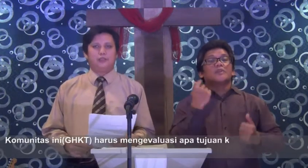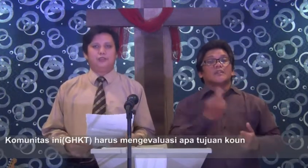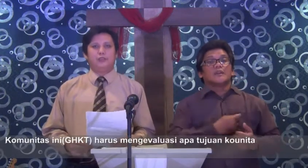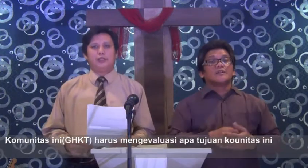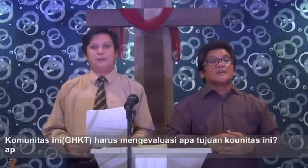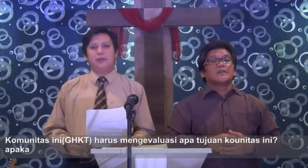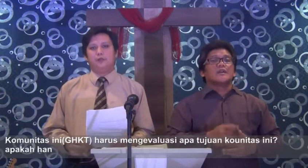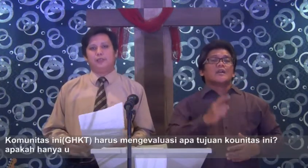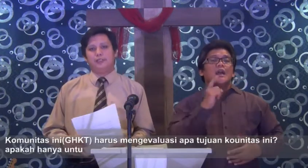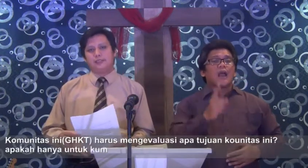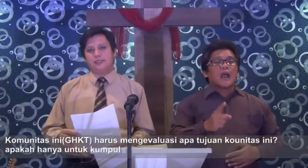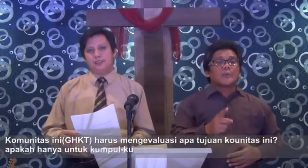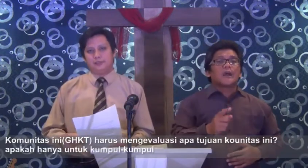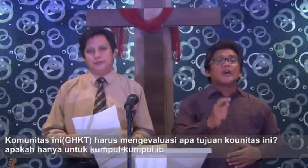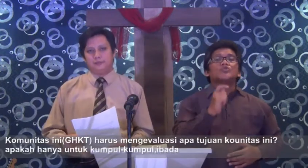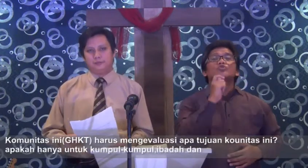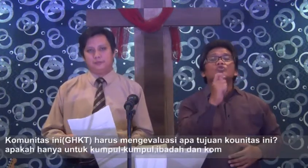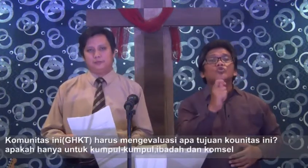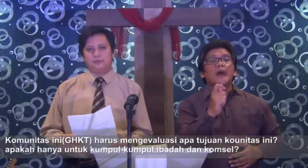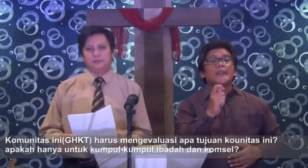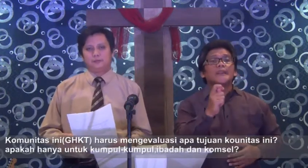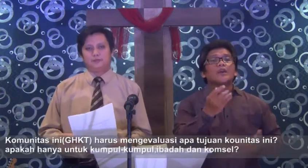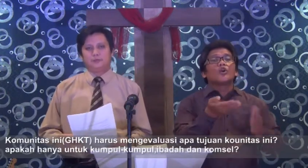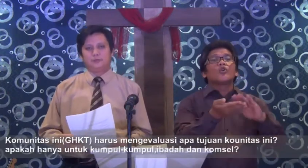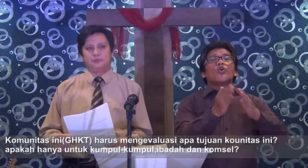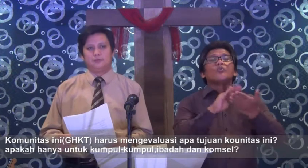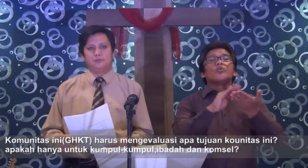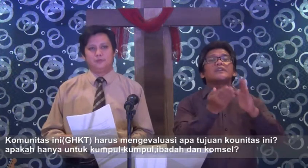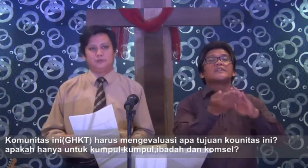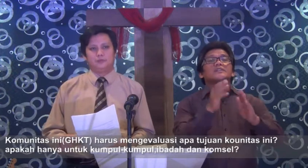Apa tujuan daripada komunitas kita?